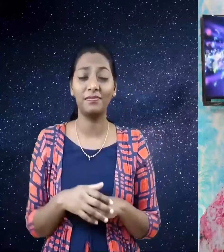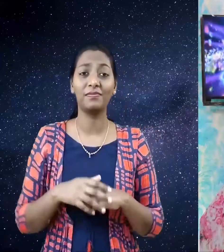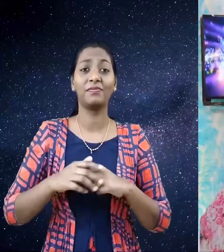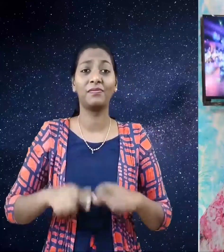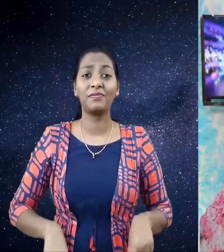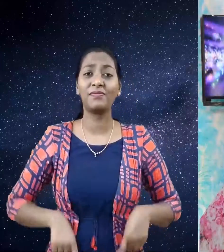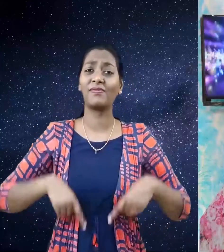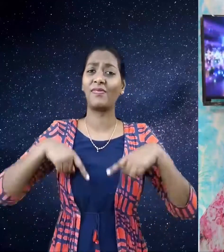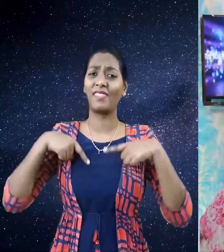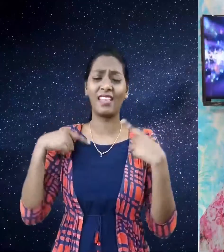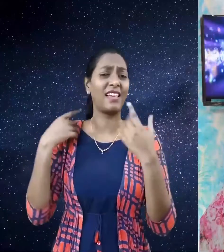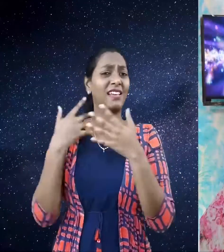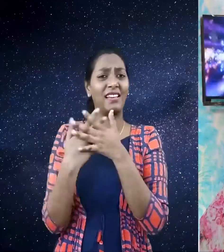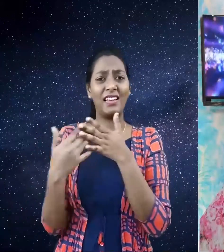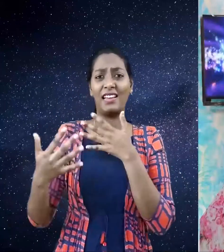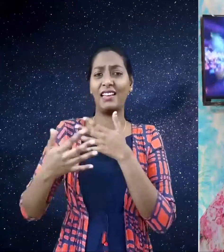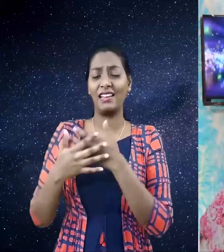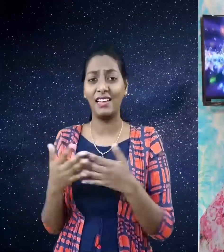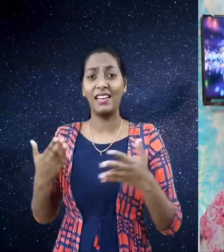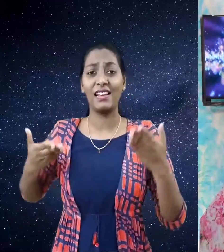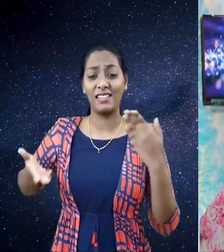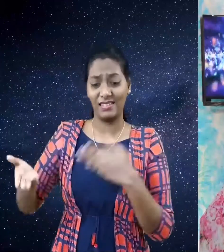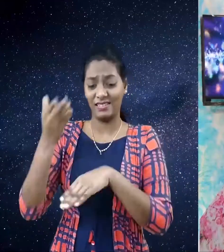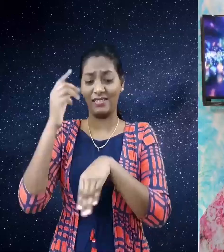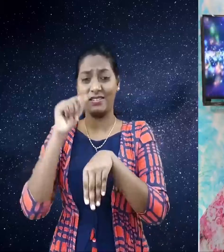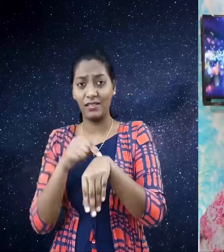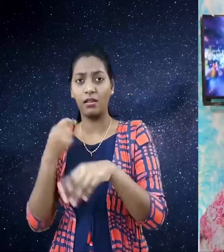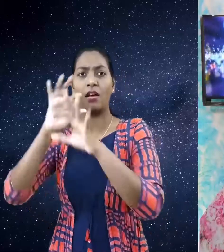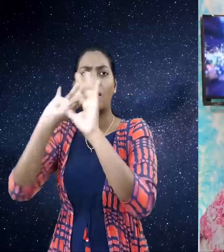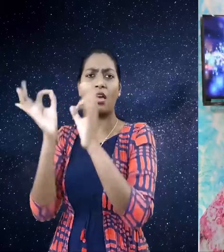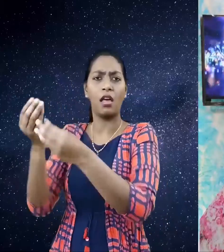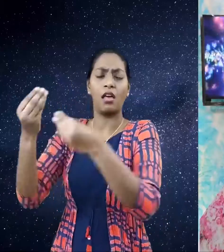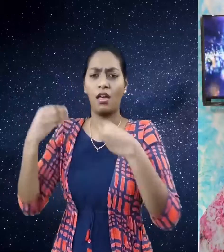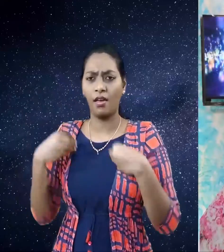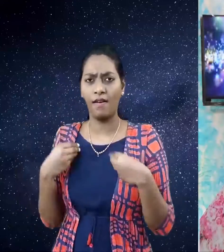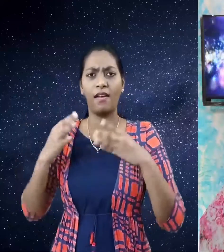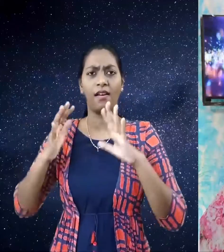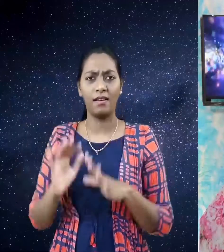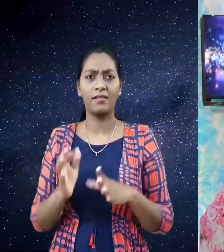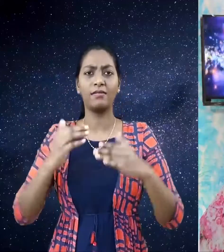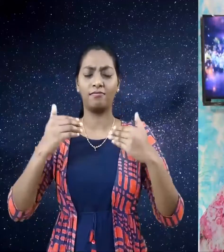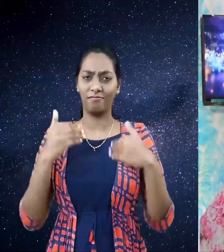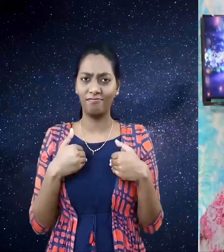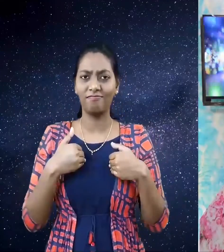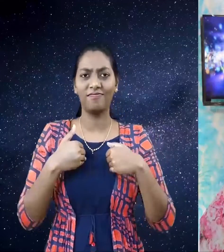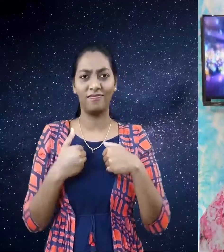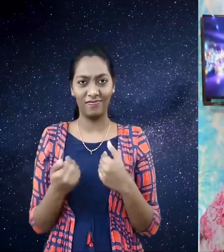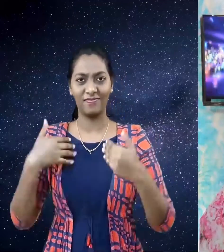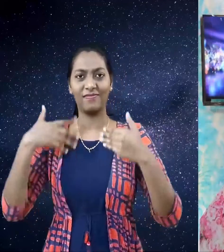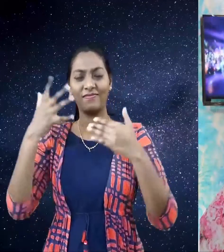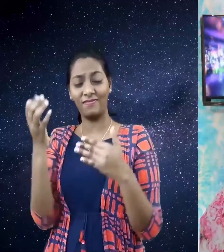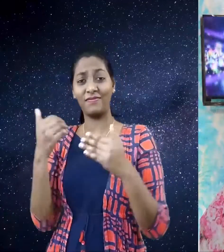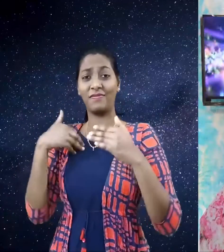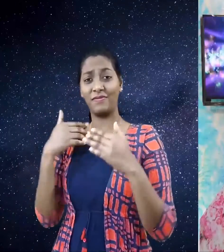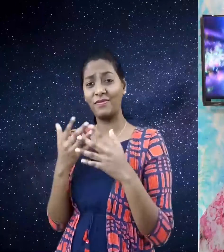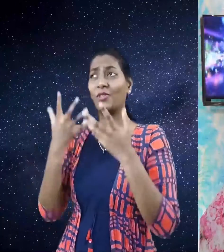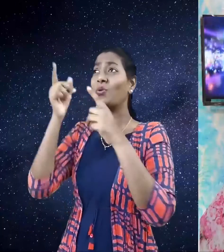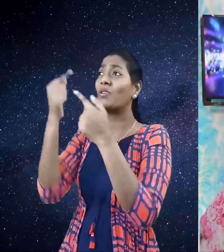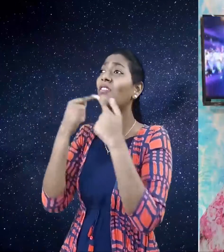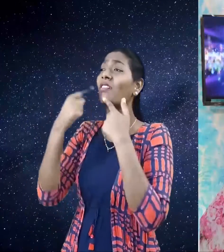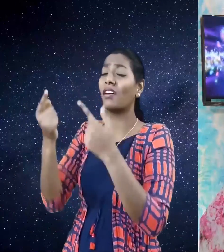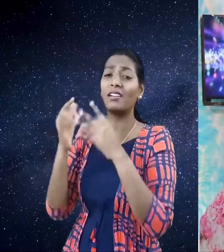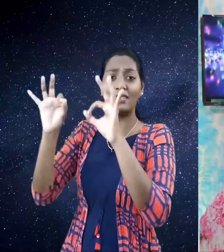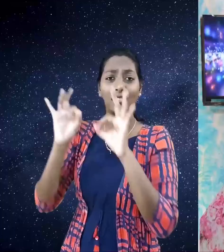की सारी आवश्यकता उसने पूरी की है और मैं जानता हूँ मैं कौन